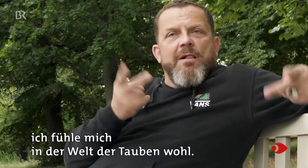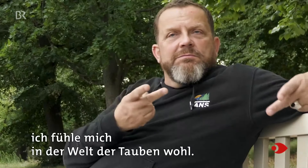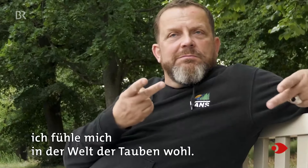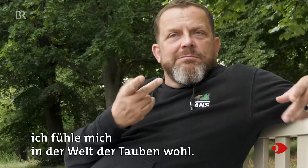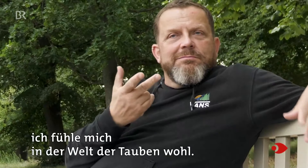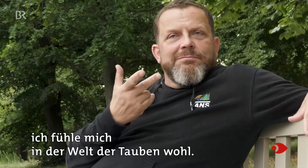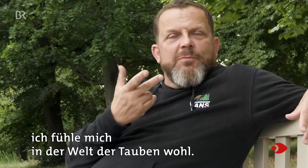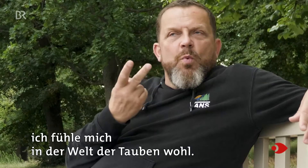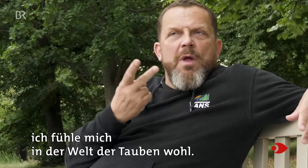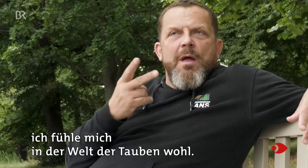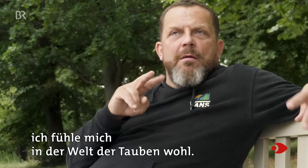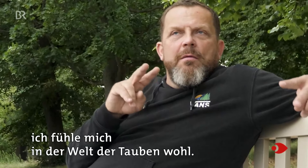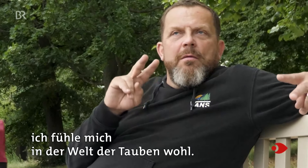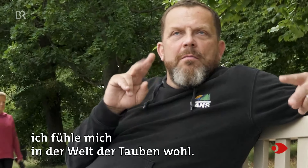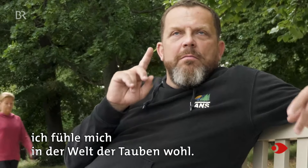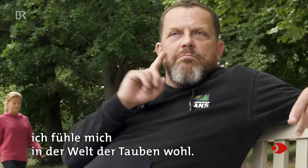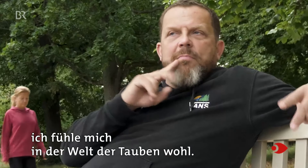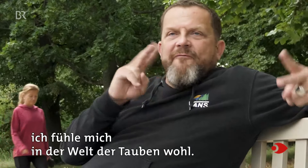mich in der Welt der Tauben wohl.